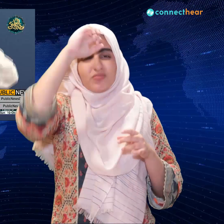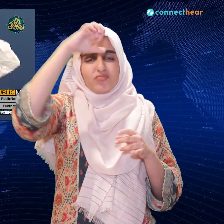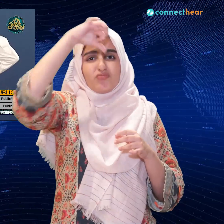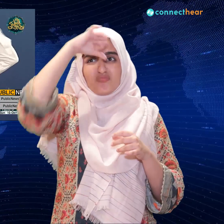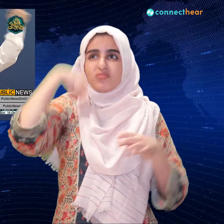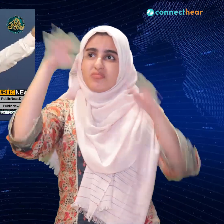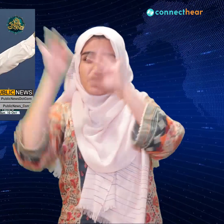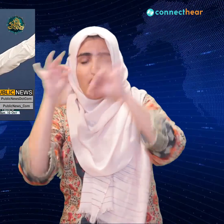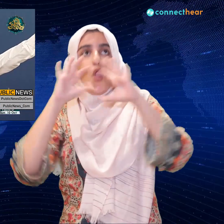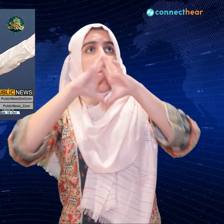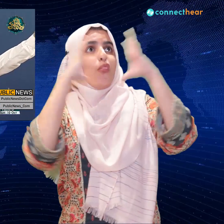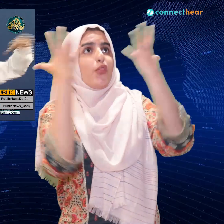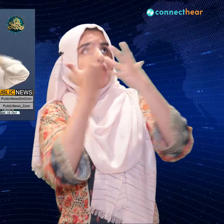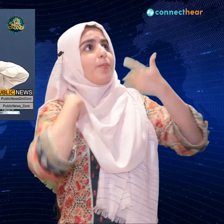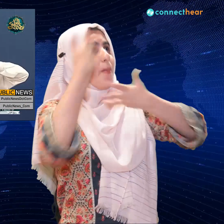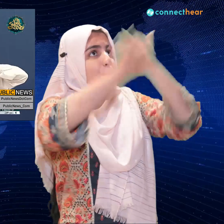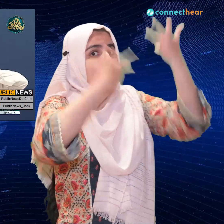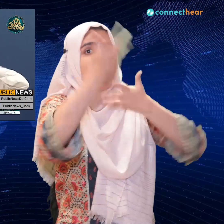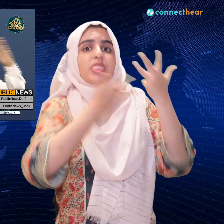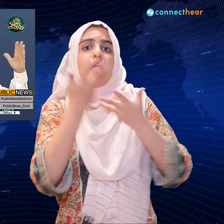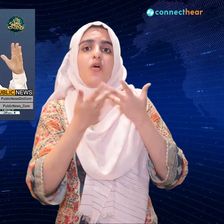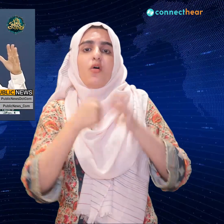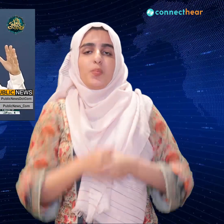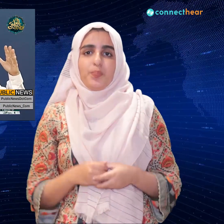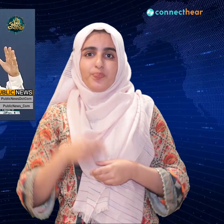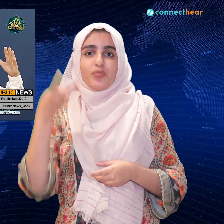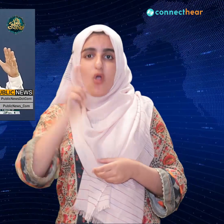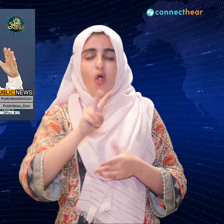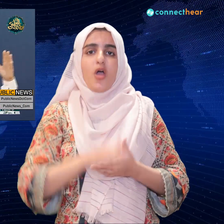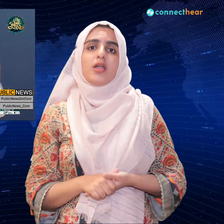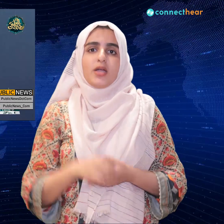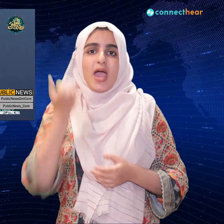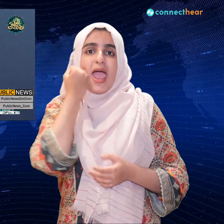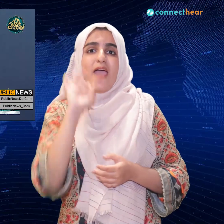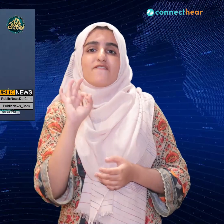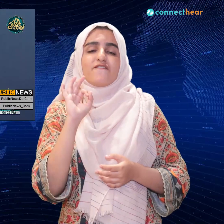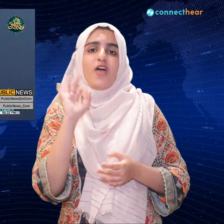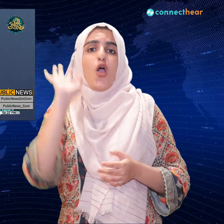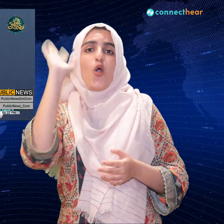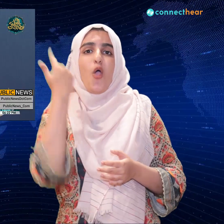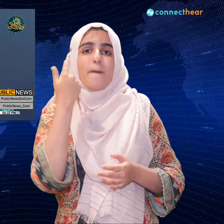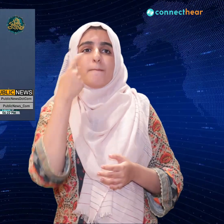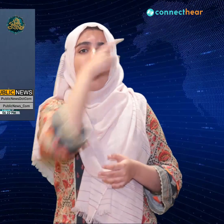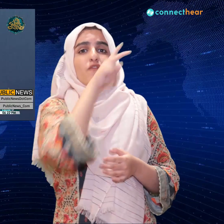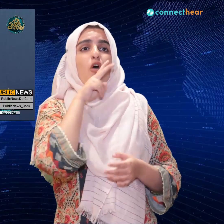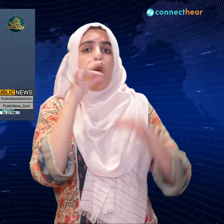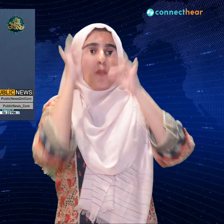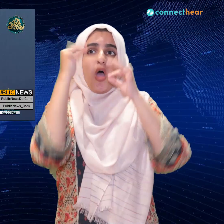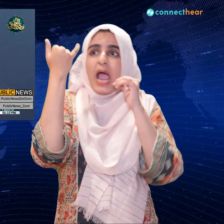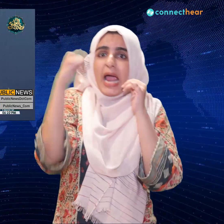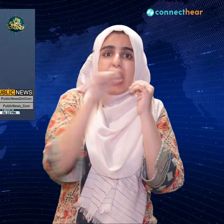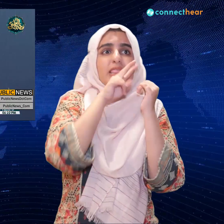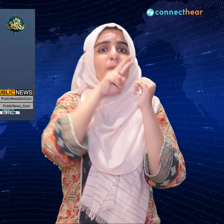گے, دنیا کے باہر بھی ہم بتائیں گے کہ آگے سے کبھی کوئی یہ جو جس طرح